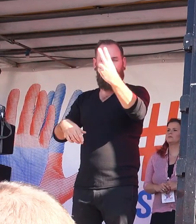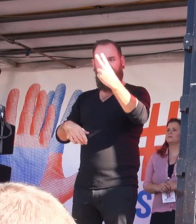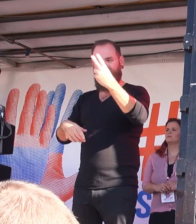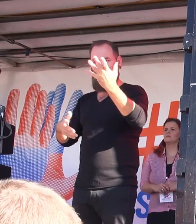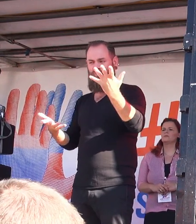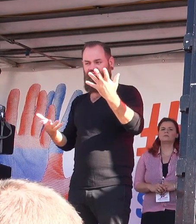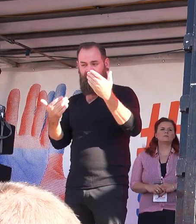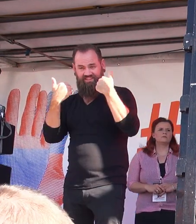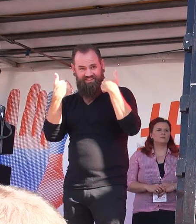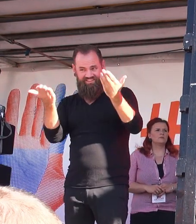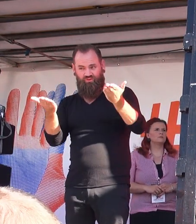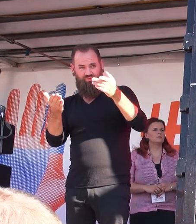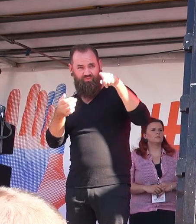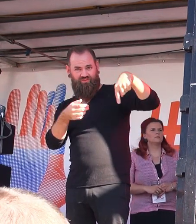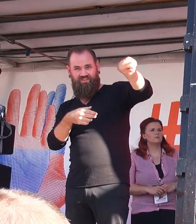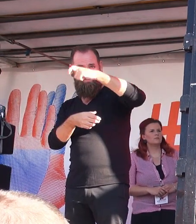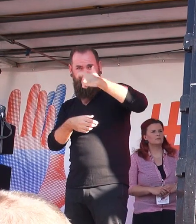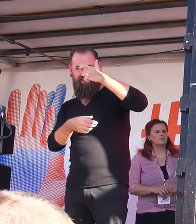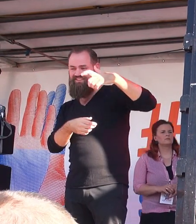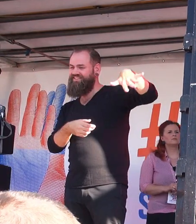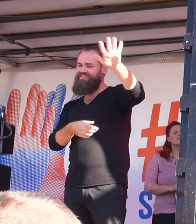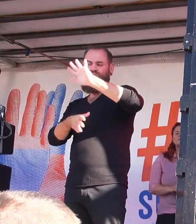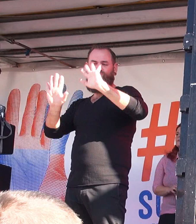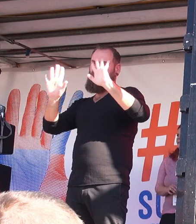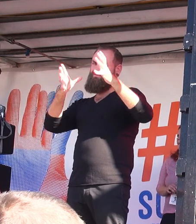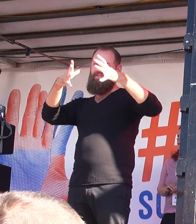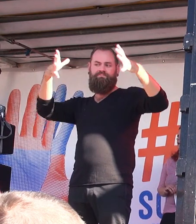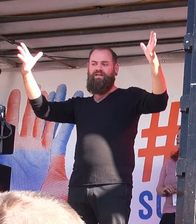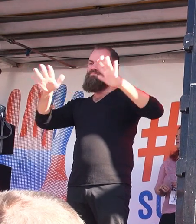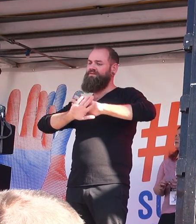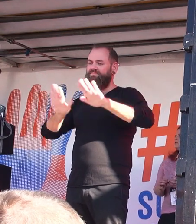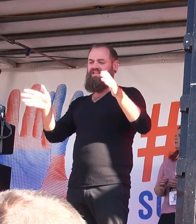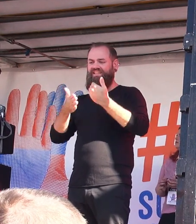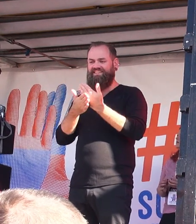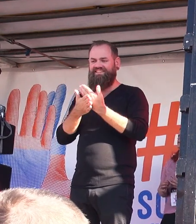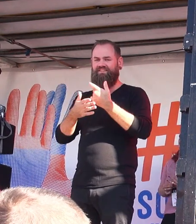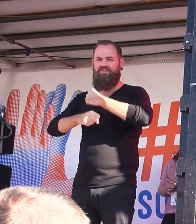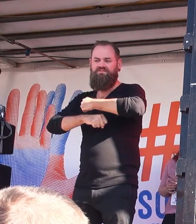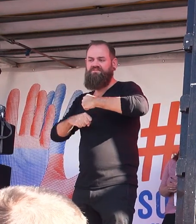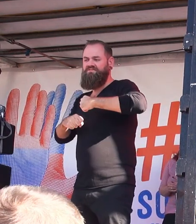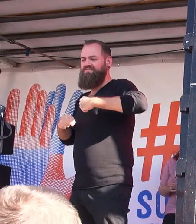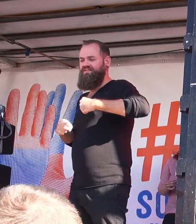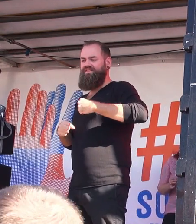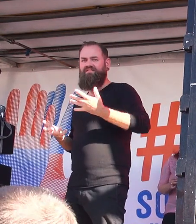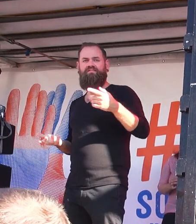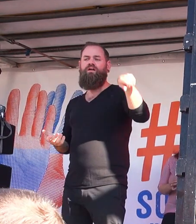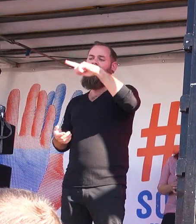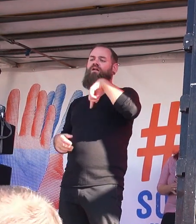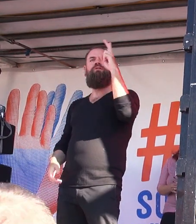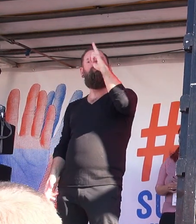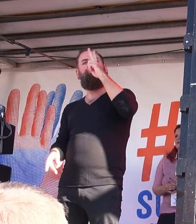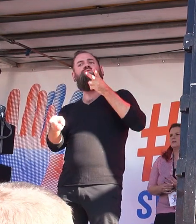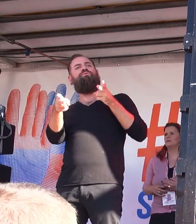damit keiner danach sagt, oh, das habe ich nicht gewusst. Wir sind viele. Wir sind für die Menschen da. Wir sind nicht für den Hass